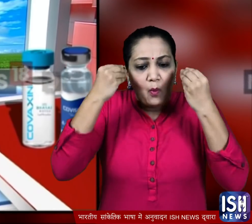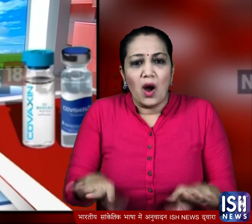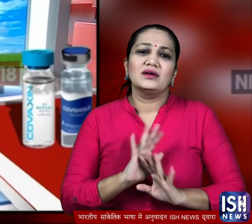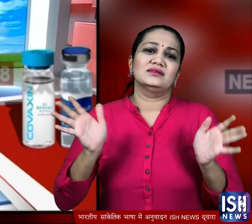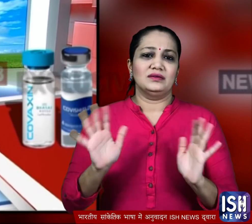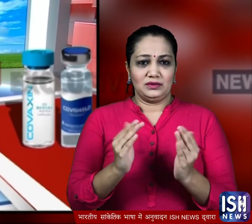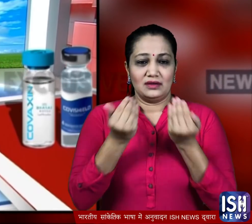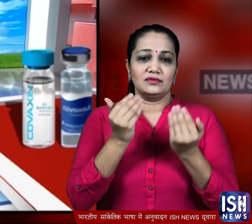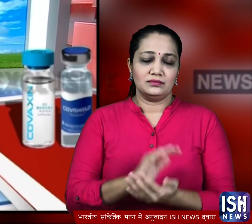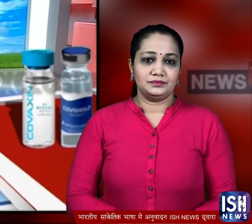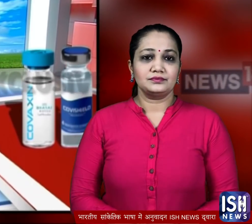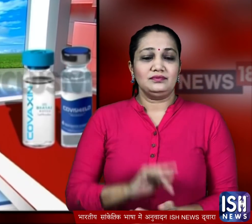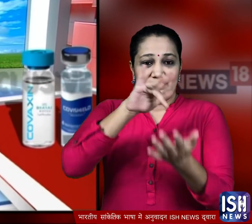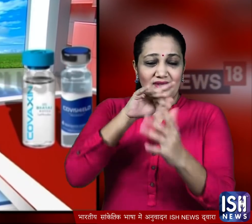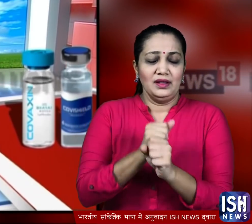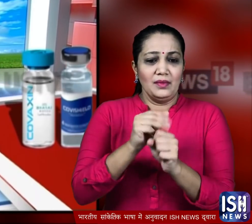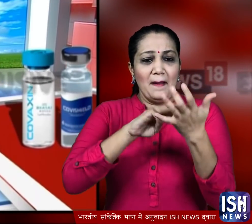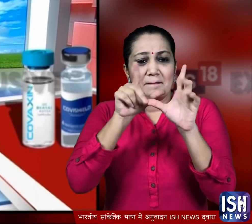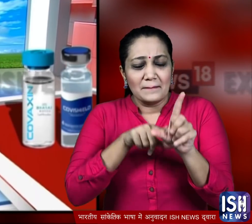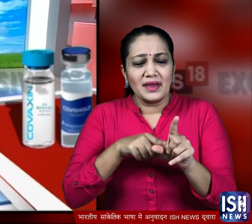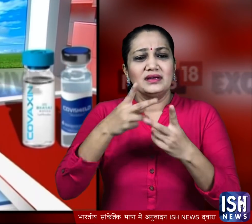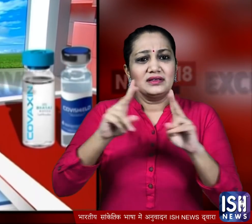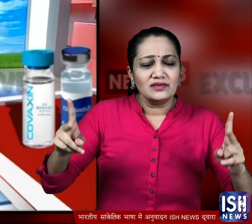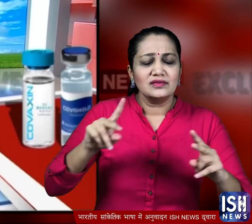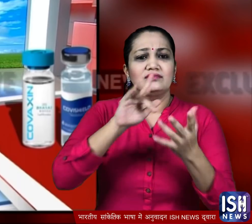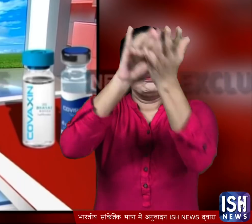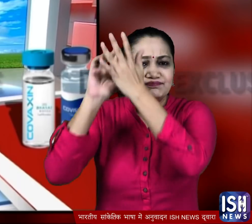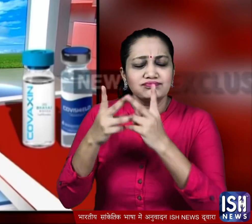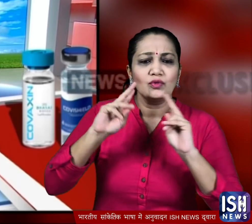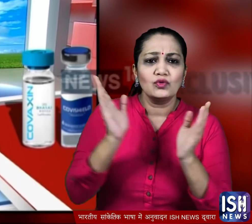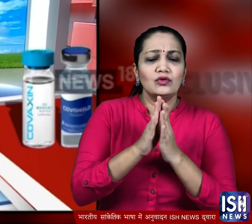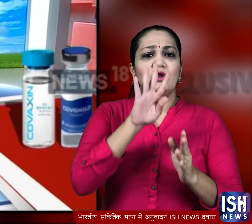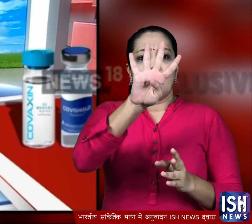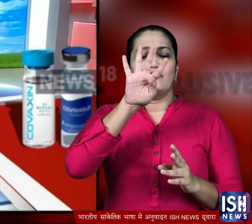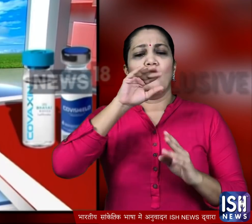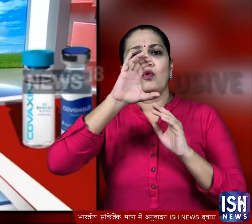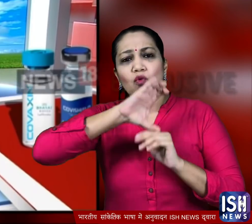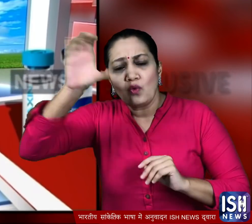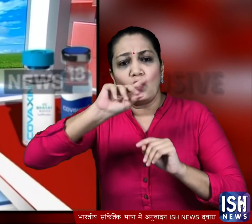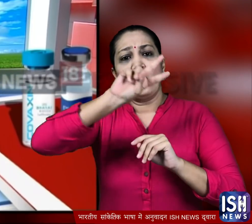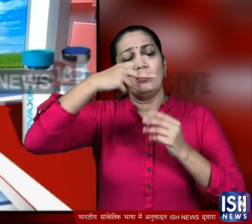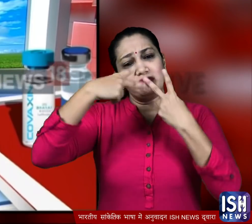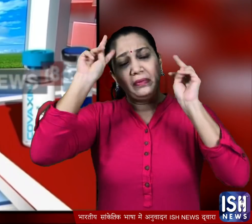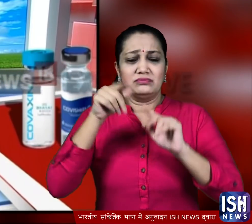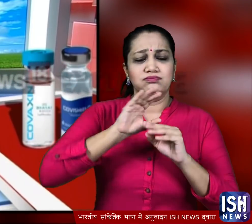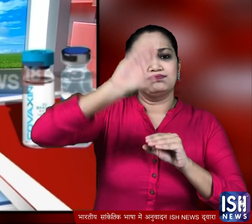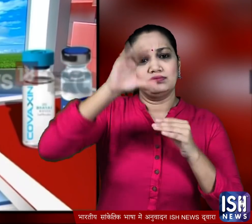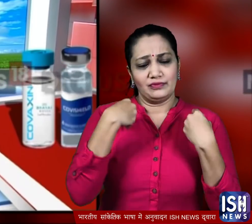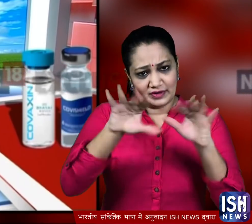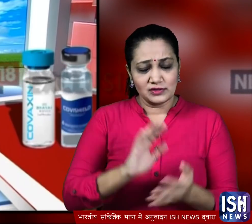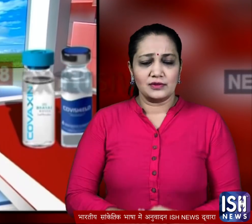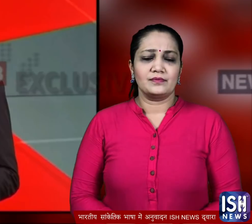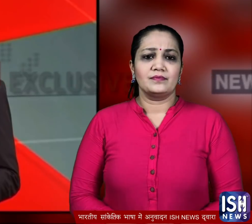है, ताकि बर्बादी से बचा जा सके। केंद्र के मुताबिक मई महीने में अब तक राज्यों और निजी अस्पतालों को 4 करोड़ से ज्यादा डोज दी जा